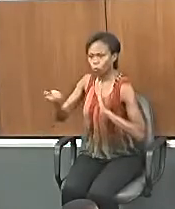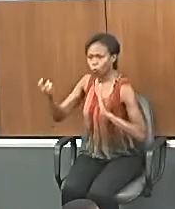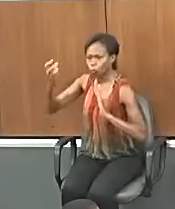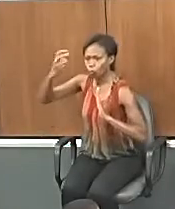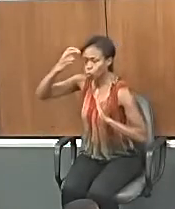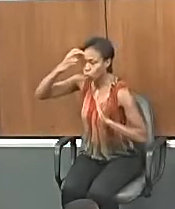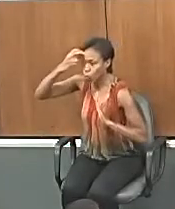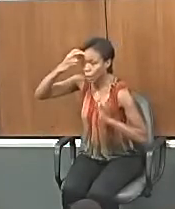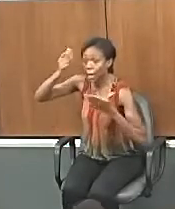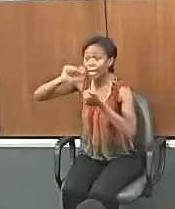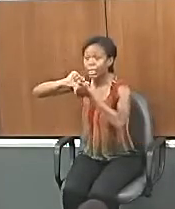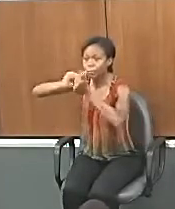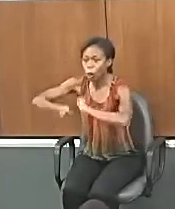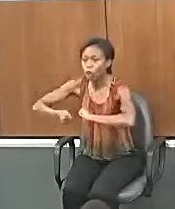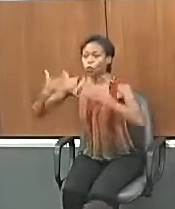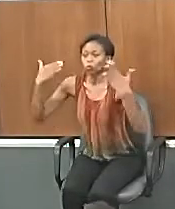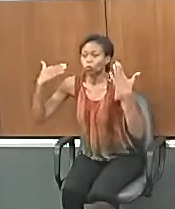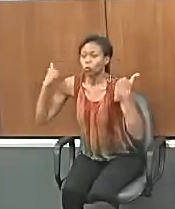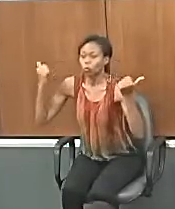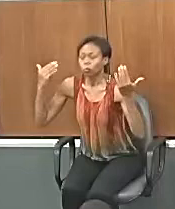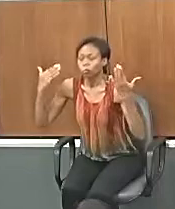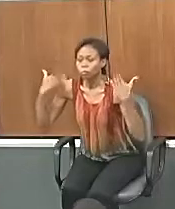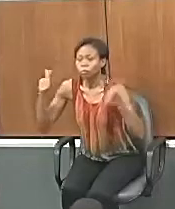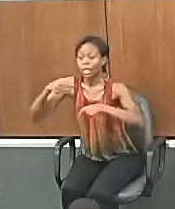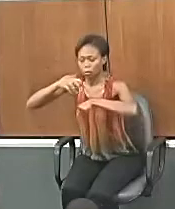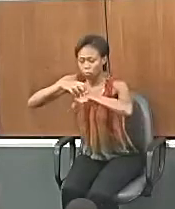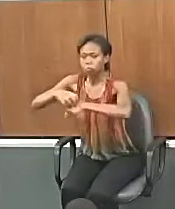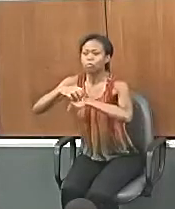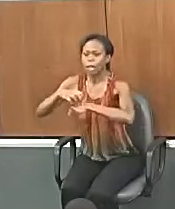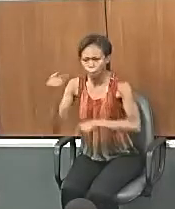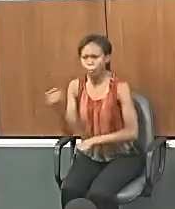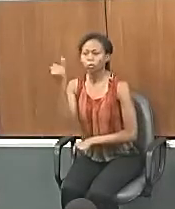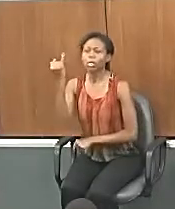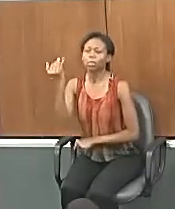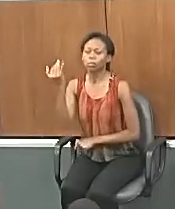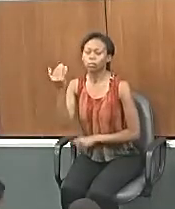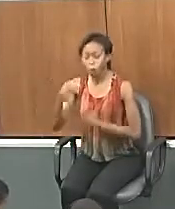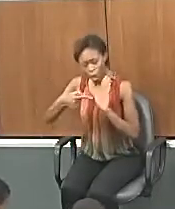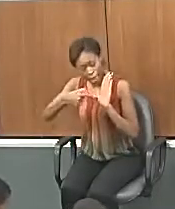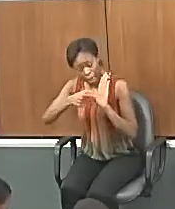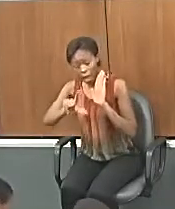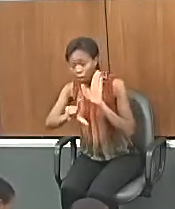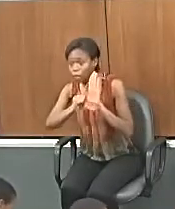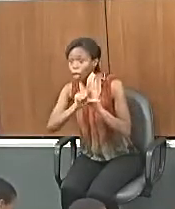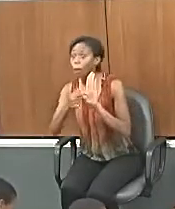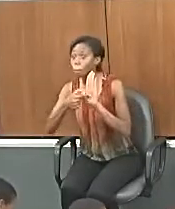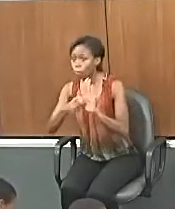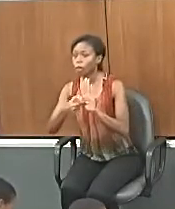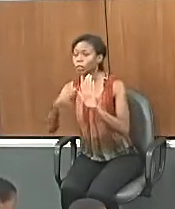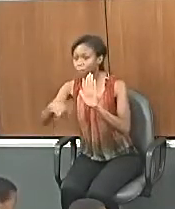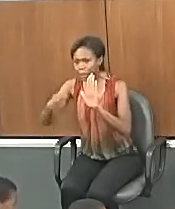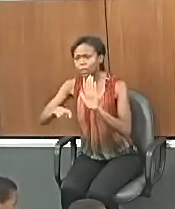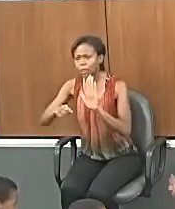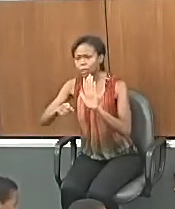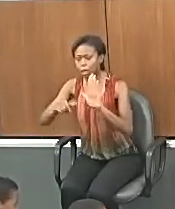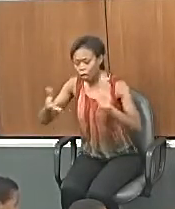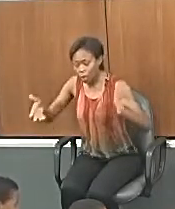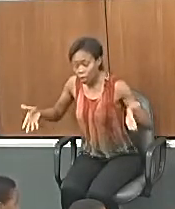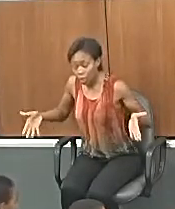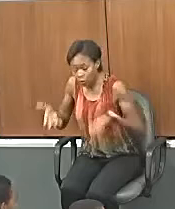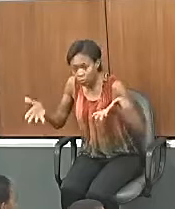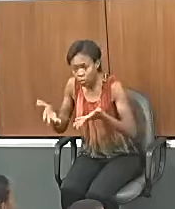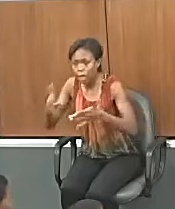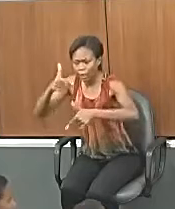turismo eo lazer lá está bem especificado a necessidade de se oferecer esses serviços tanto pelo pelo estado pela iniciativa